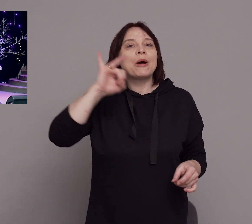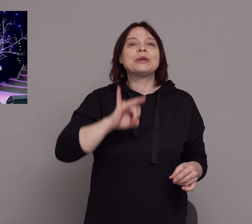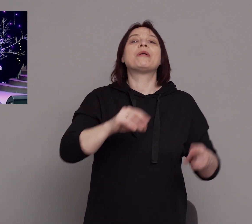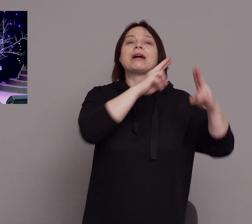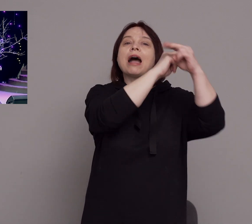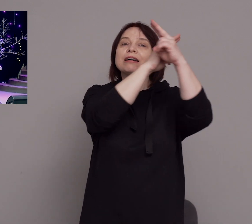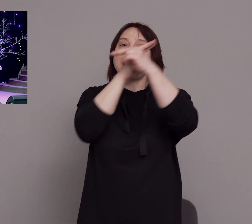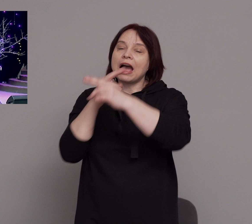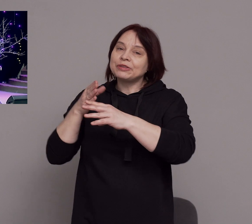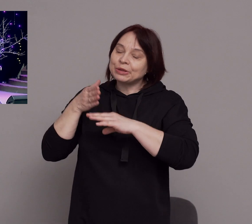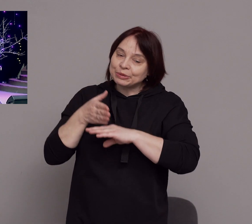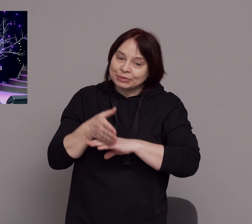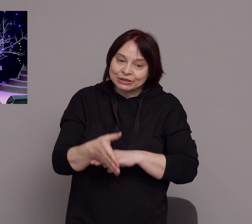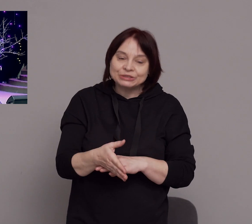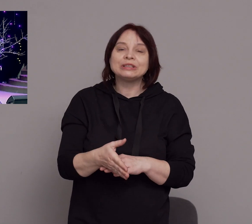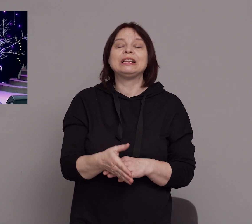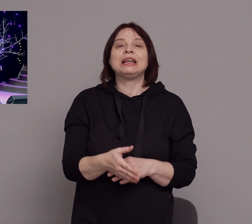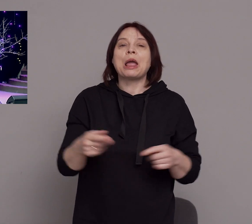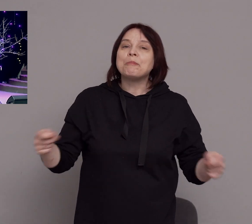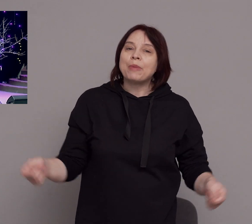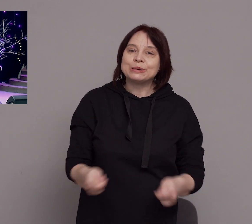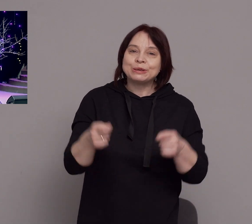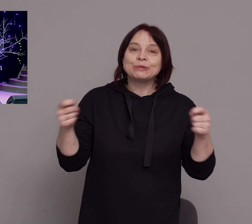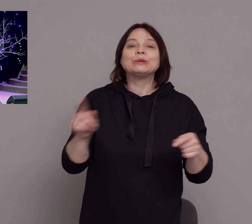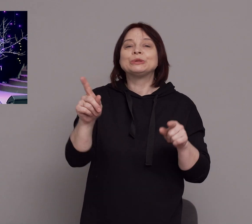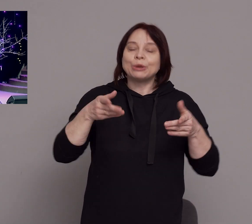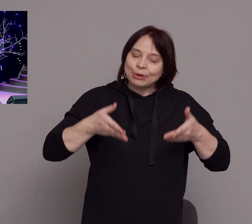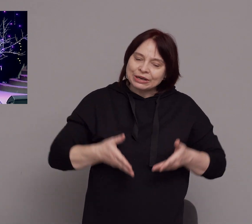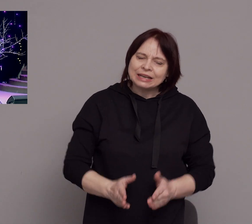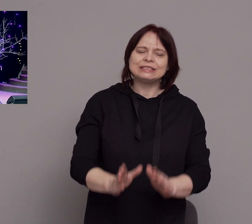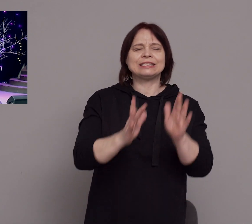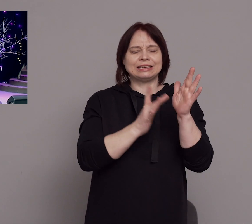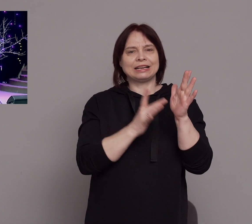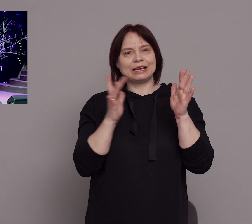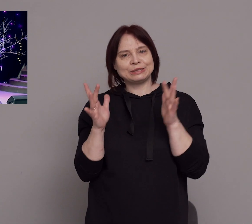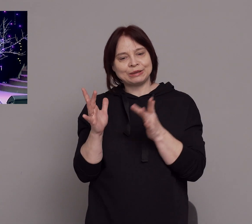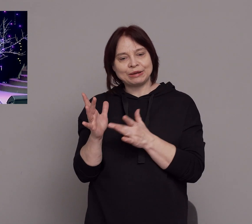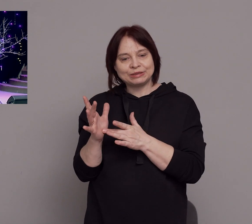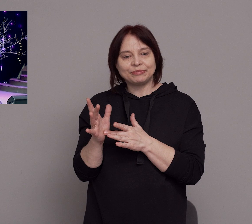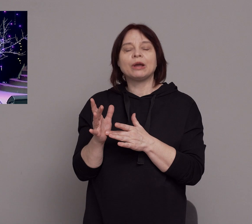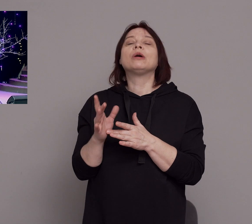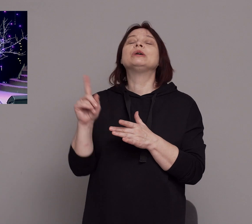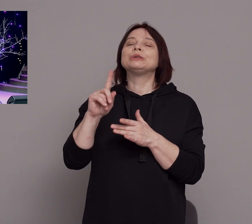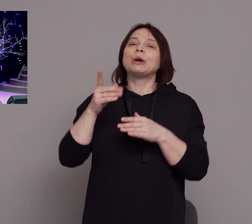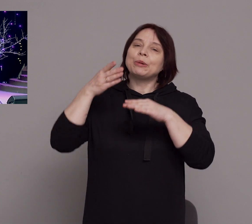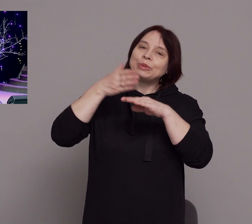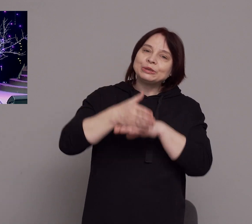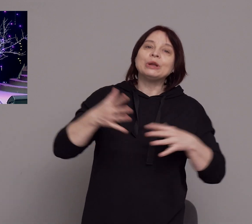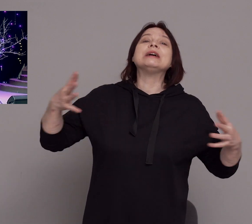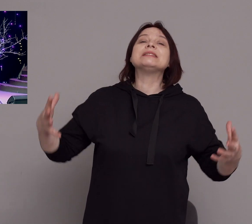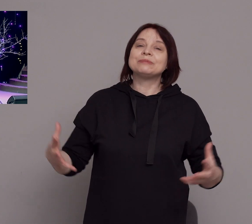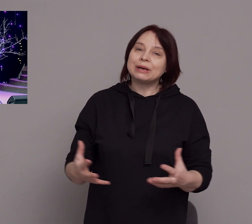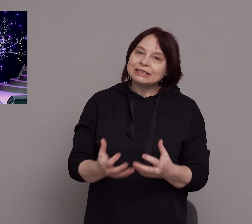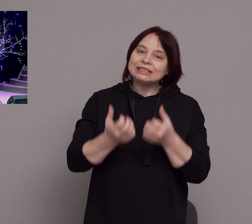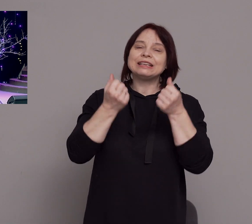и сообщили пастухам благую весть о том, что родился Мессия, о том, что родился Христос, о том, что пришел Спаситель земли, о том, что Бог